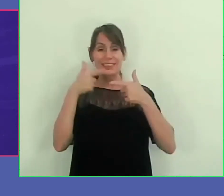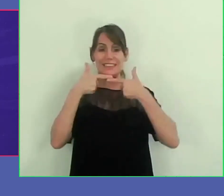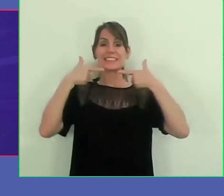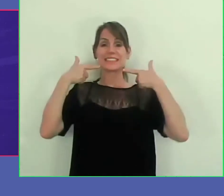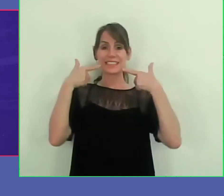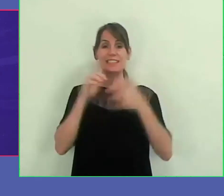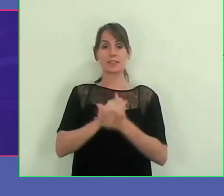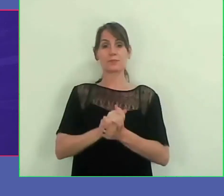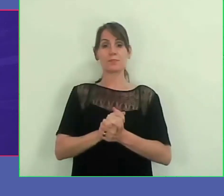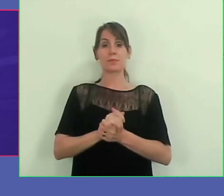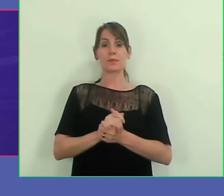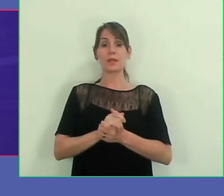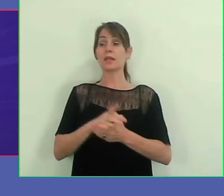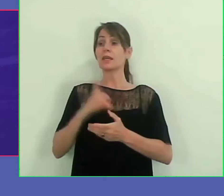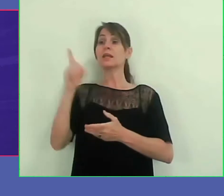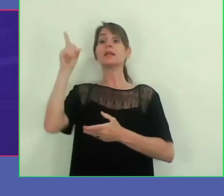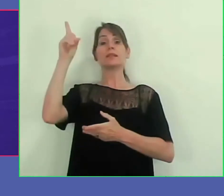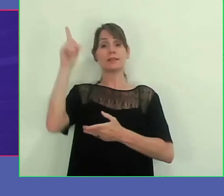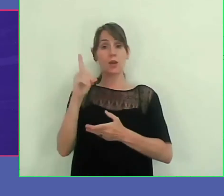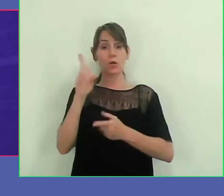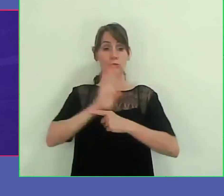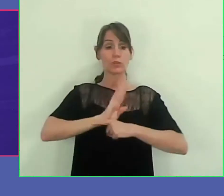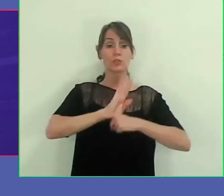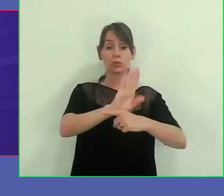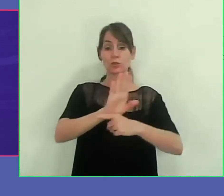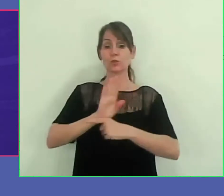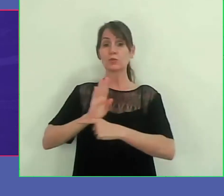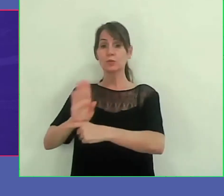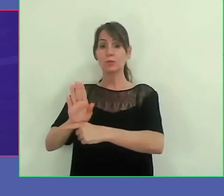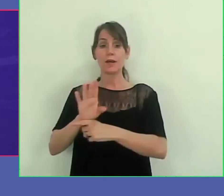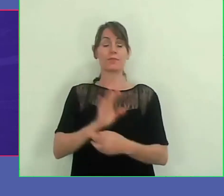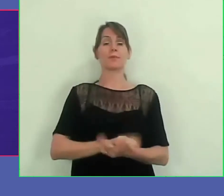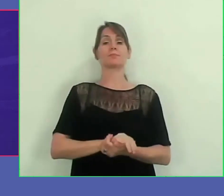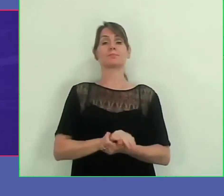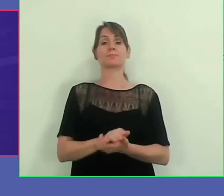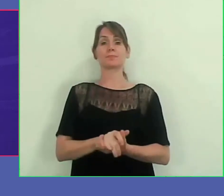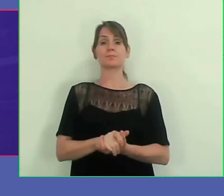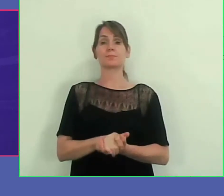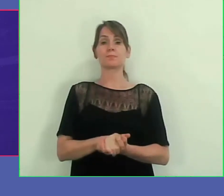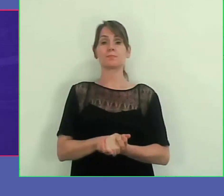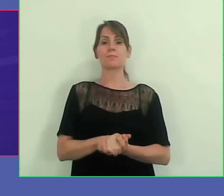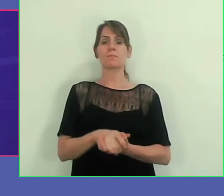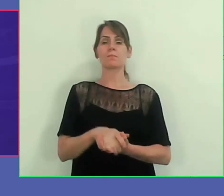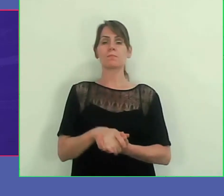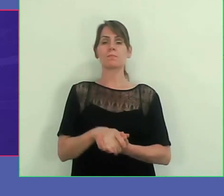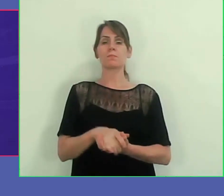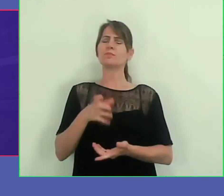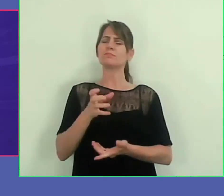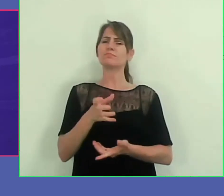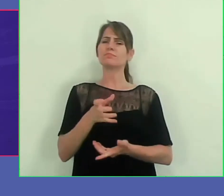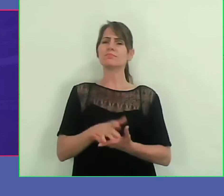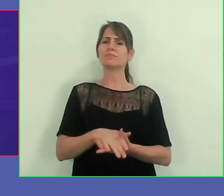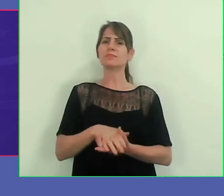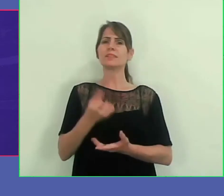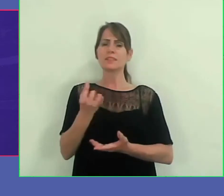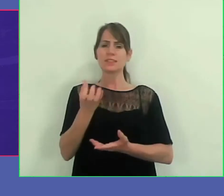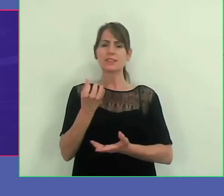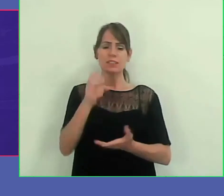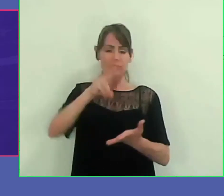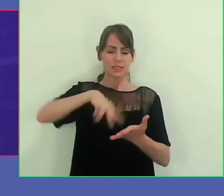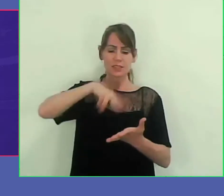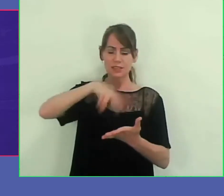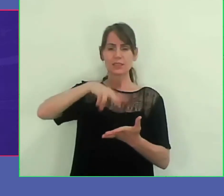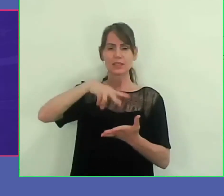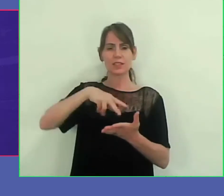Senhor dia a dia dos que iam sendo salvos. Irmãos, eu fiz questão de ler esse texto